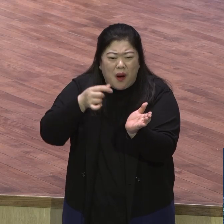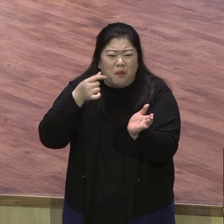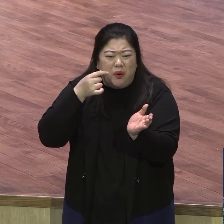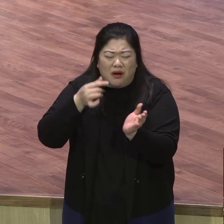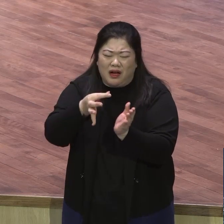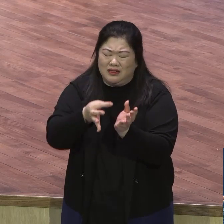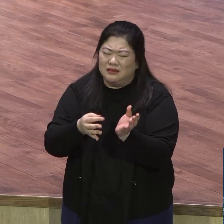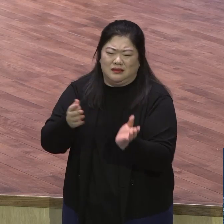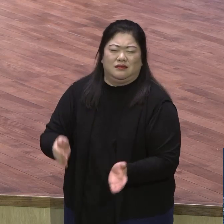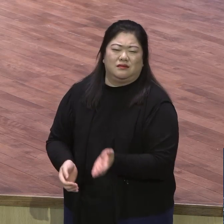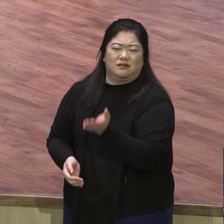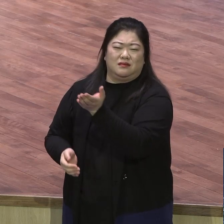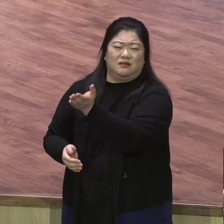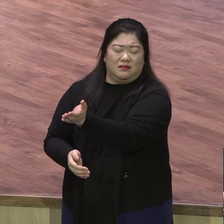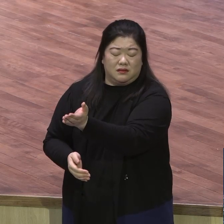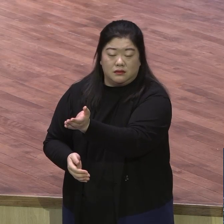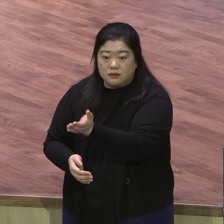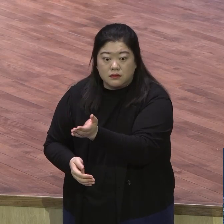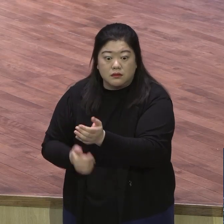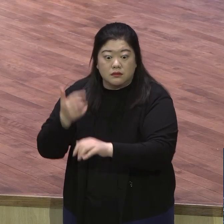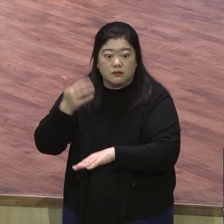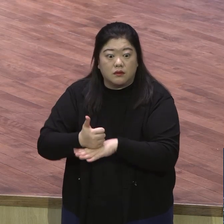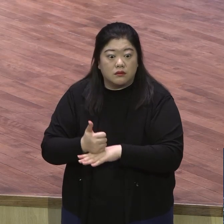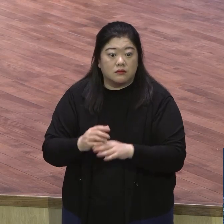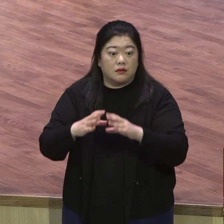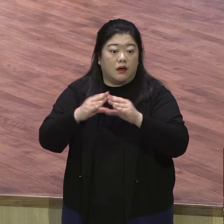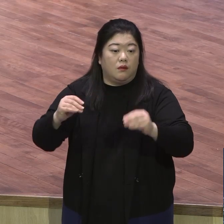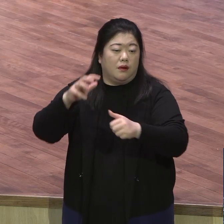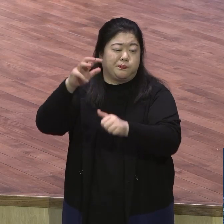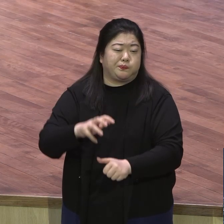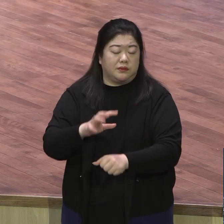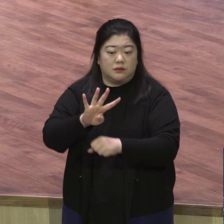종사일 나올 때 어떻게 나오냐면 피 때문에 나와요. 피으냐